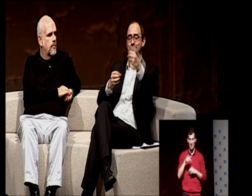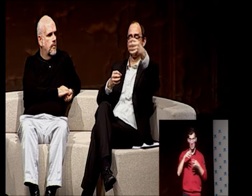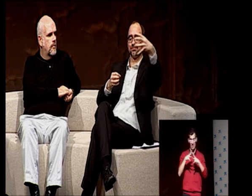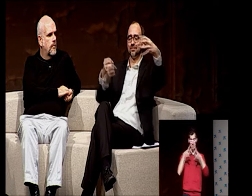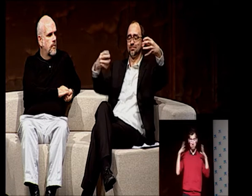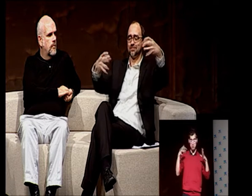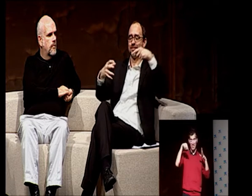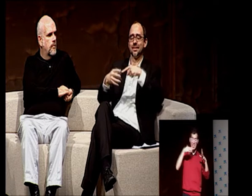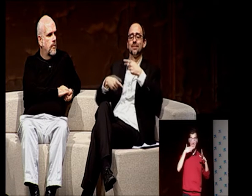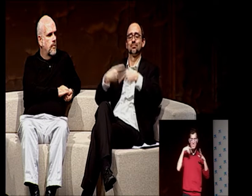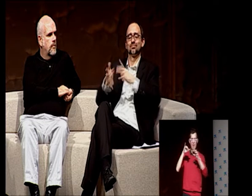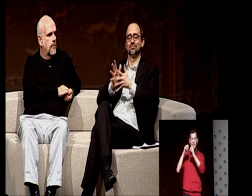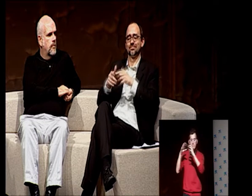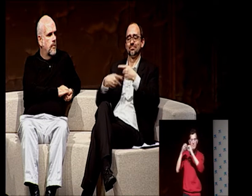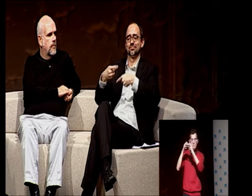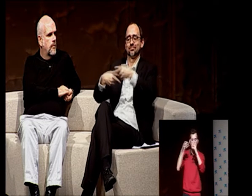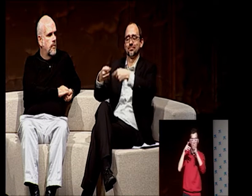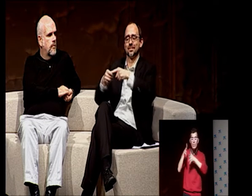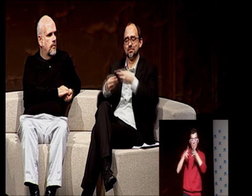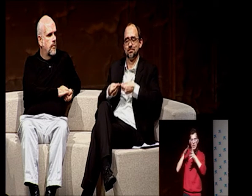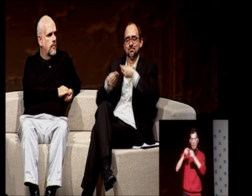educativa posturas que